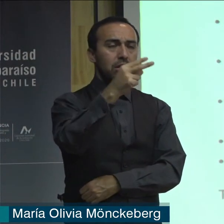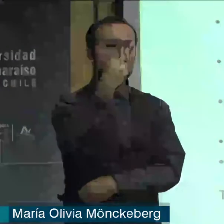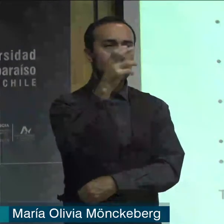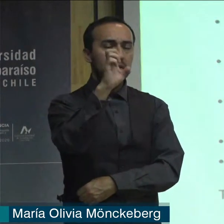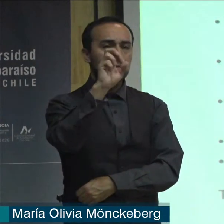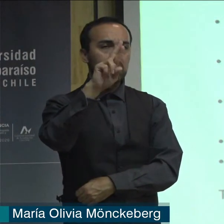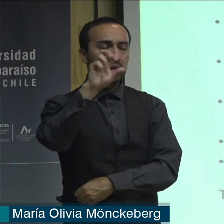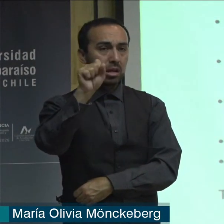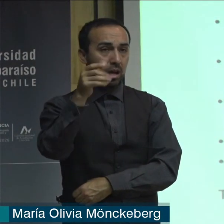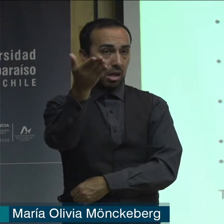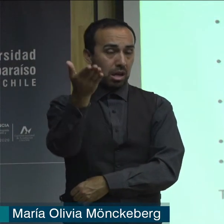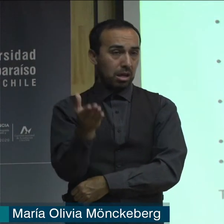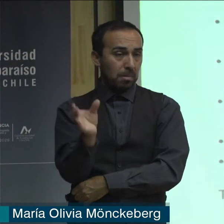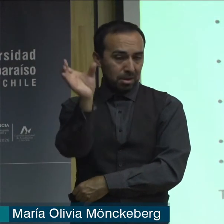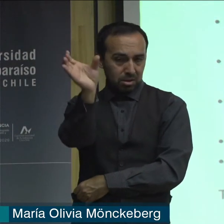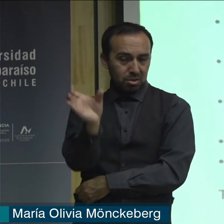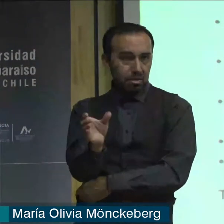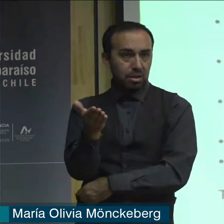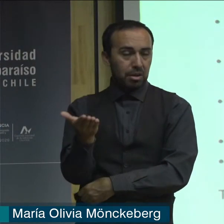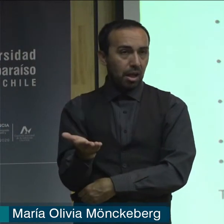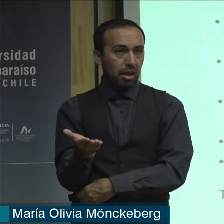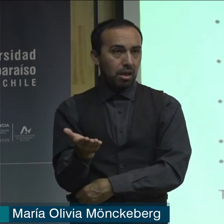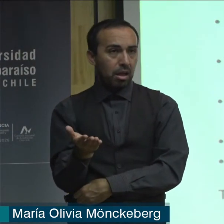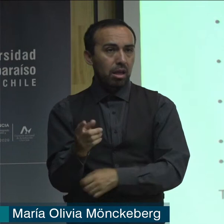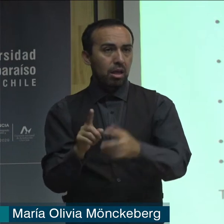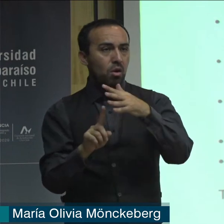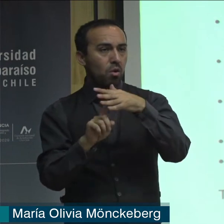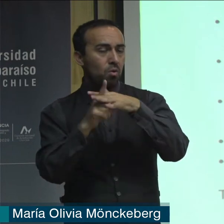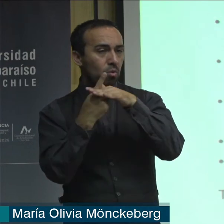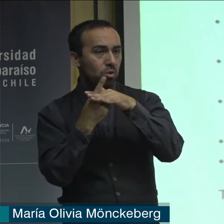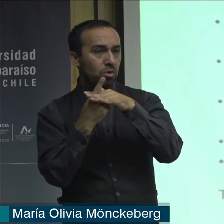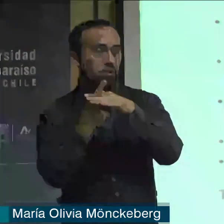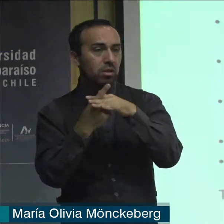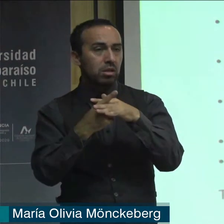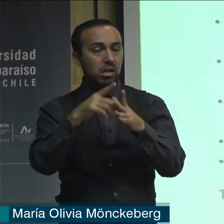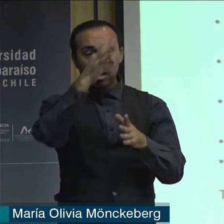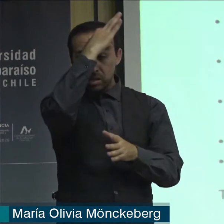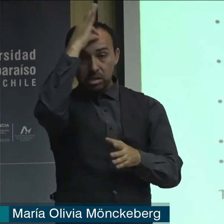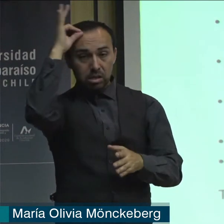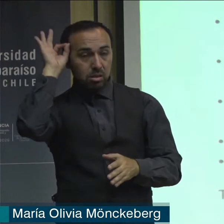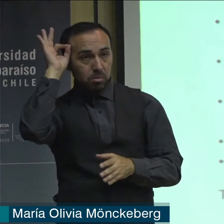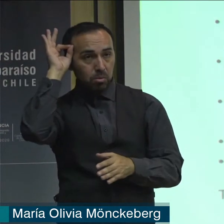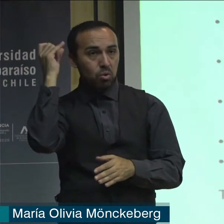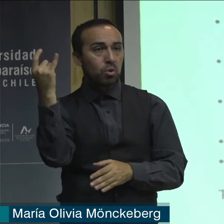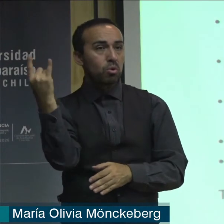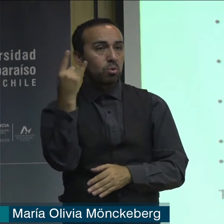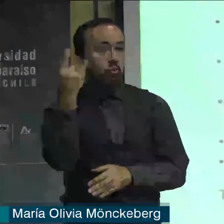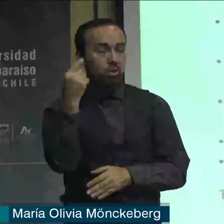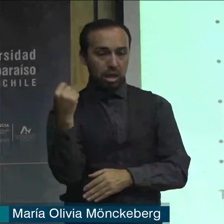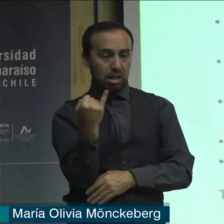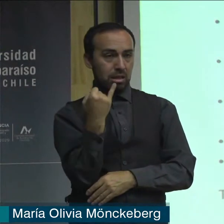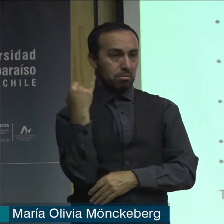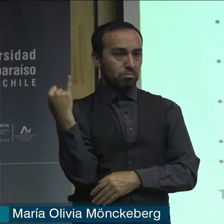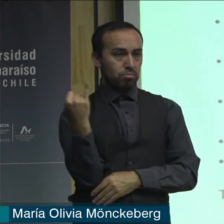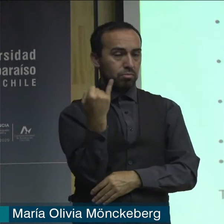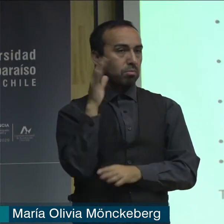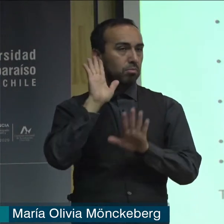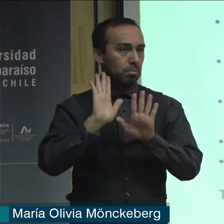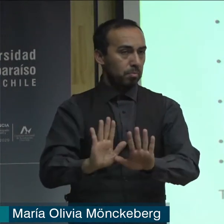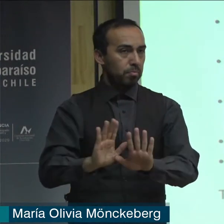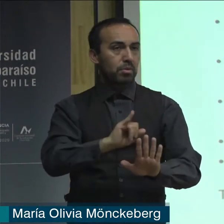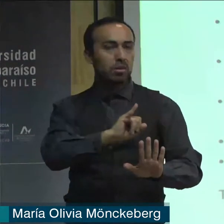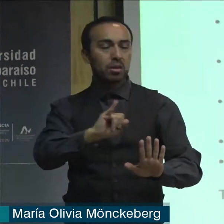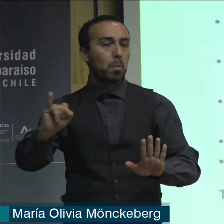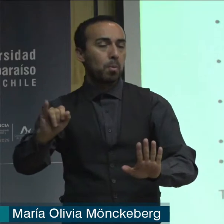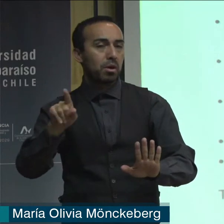Teodoro Rivera que fundaron en temuco la Universidad Autónoma luego la llevaron a Santiago